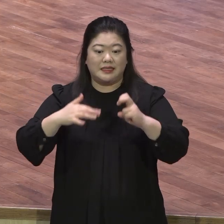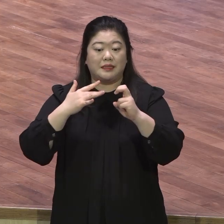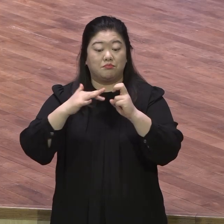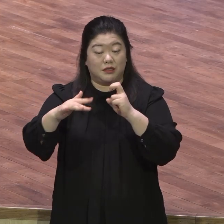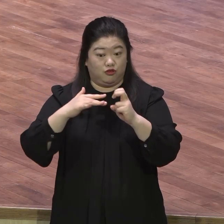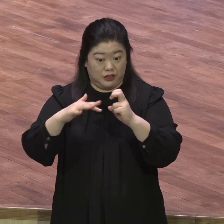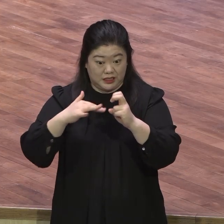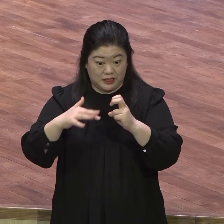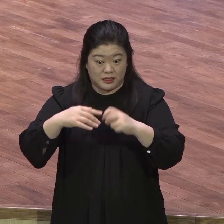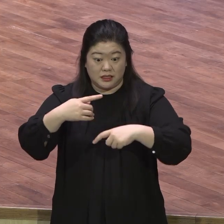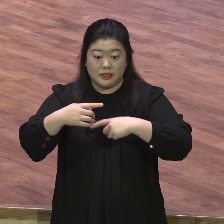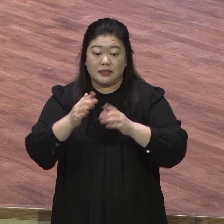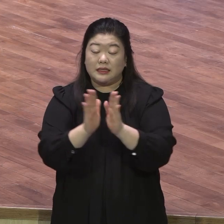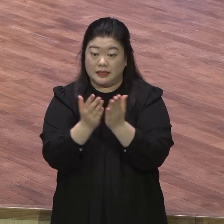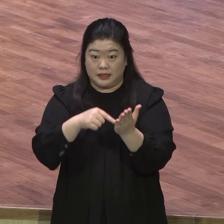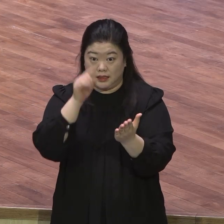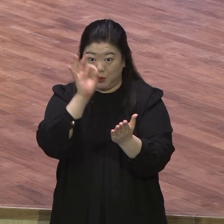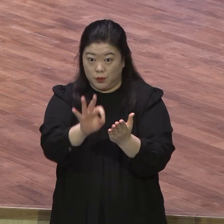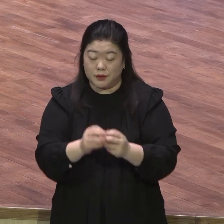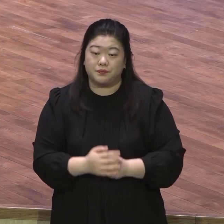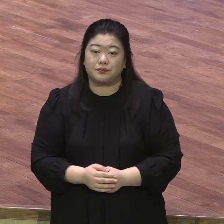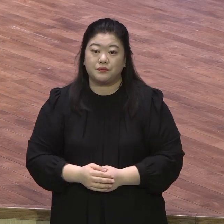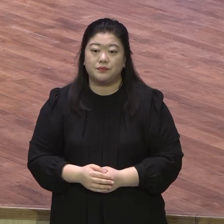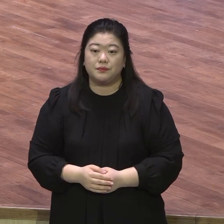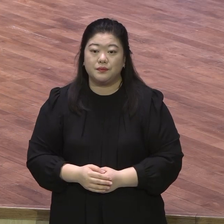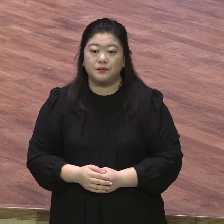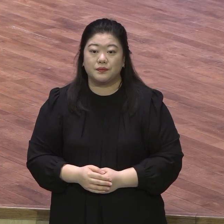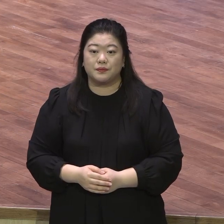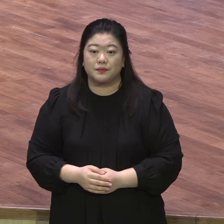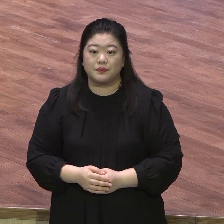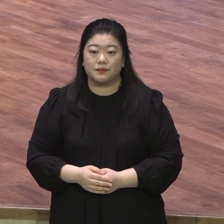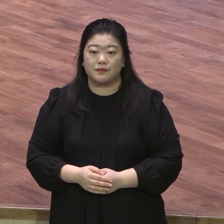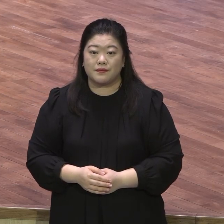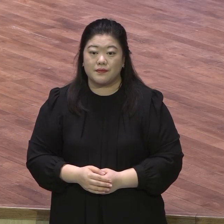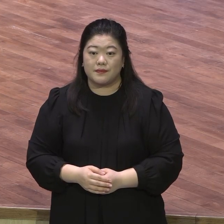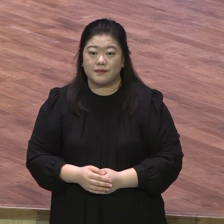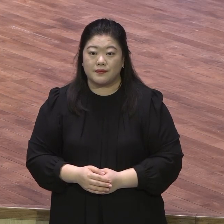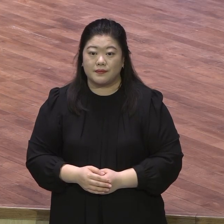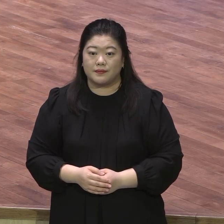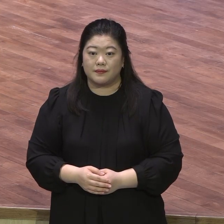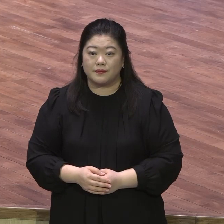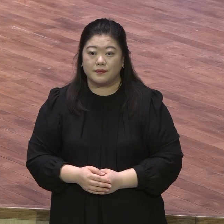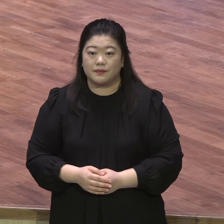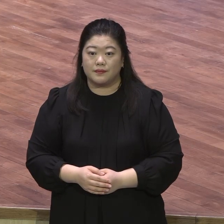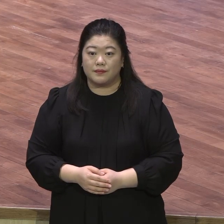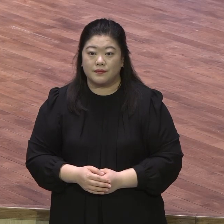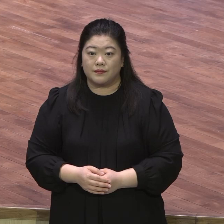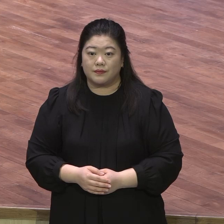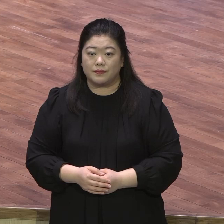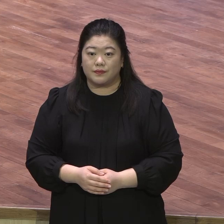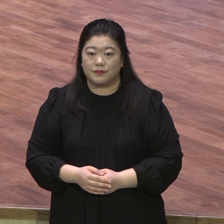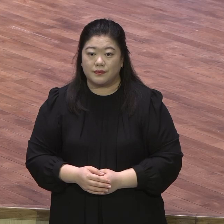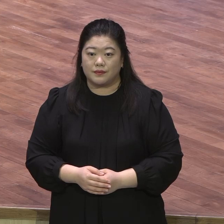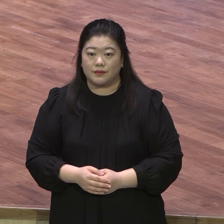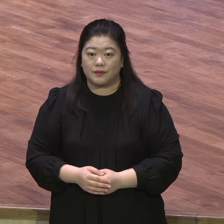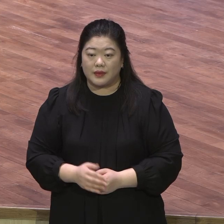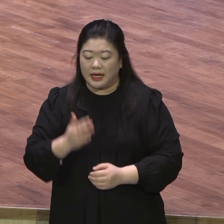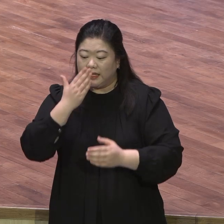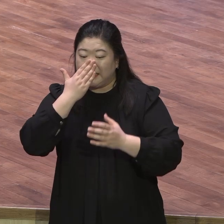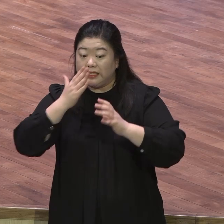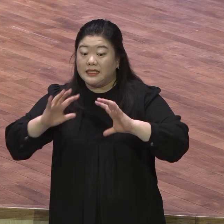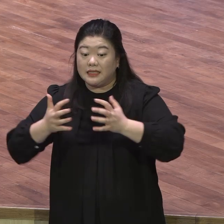광약길을 가는 이스라엘 백식인들의 이 진. 광약길 가고 있잖아요. 쫙. 구원받은 이스라엘